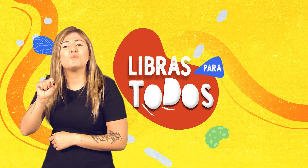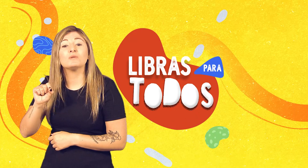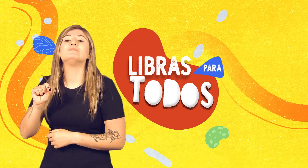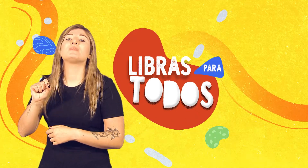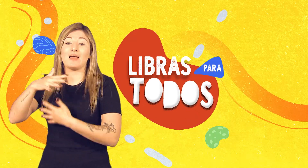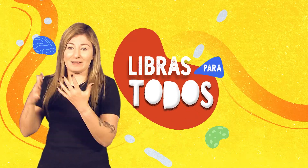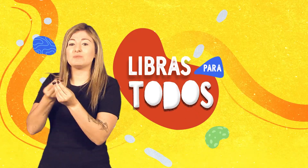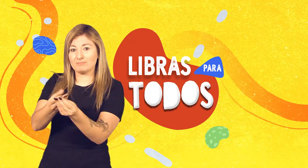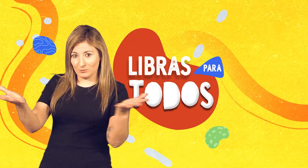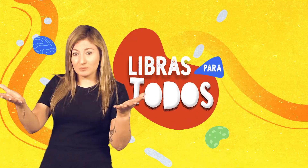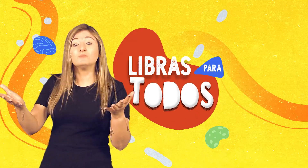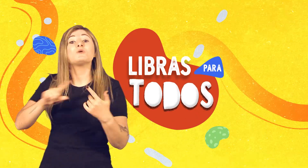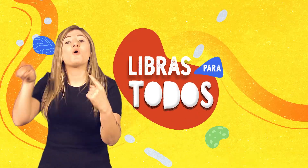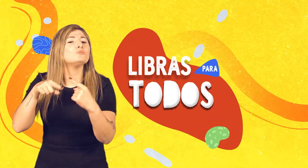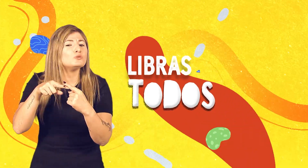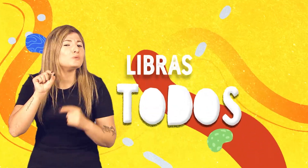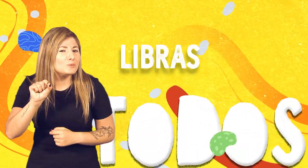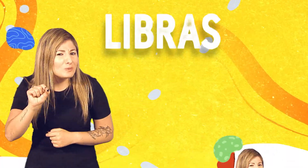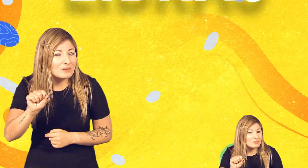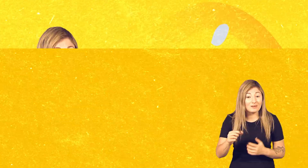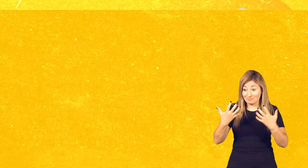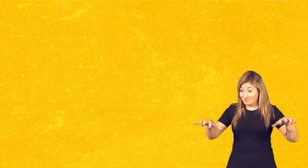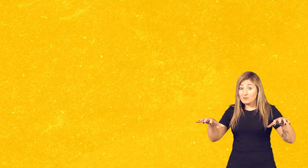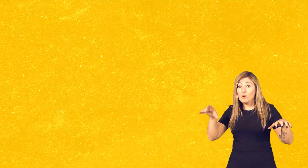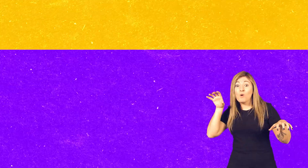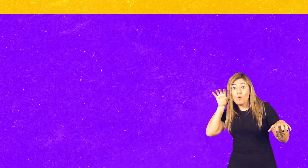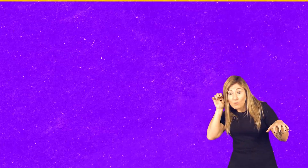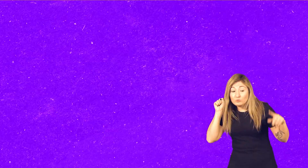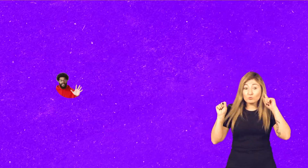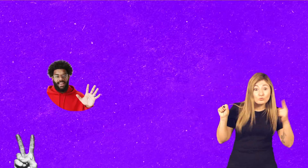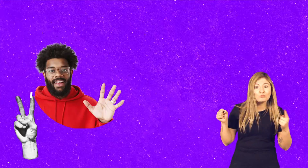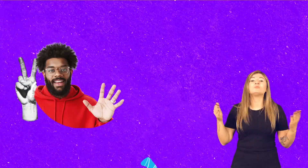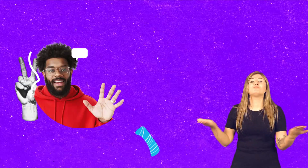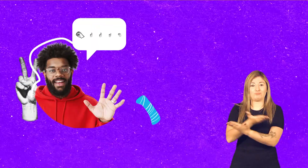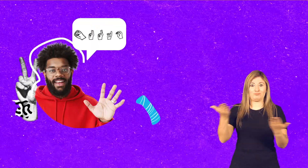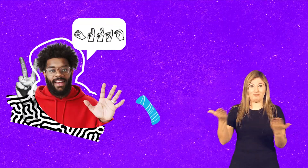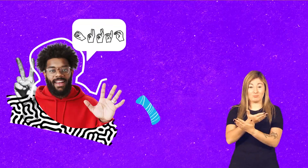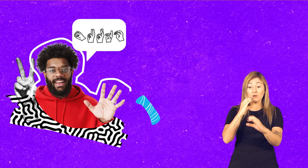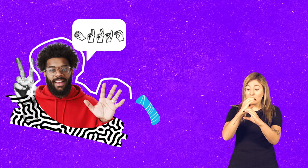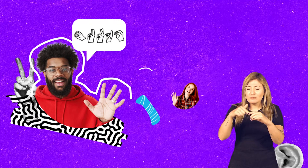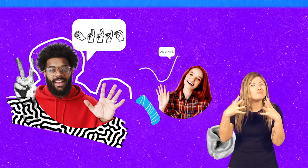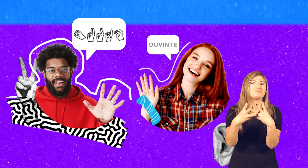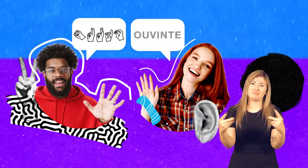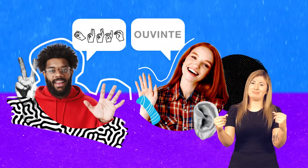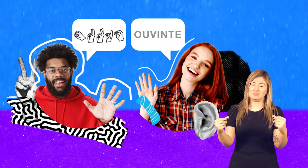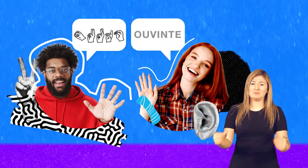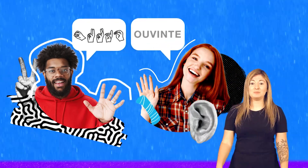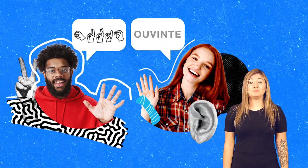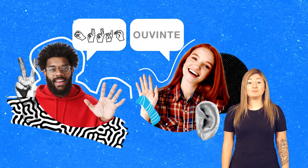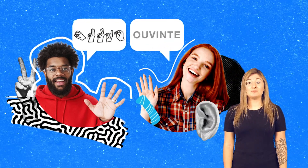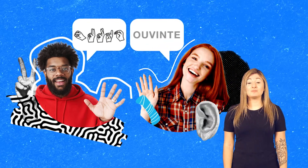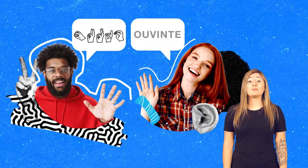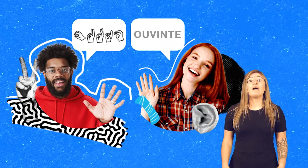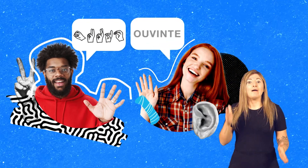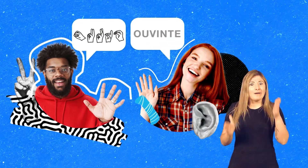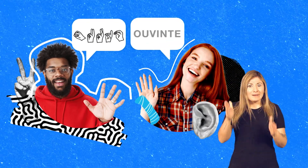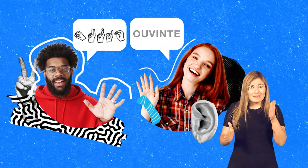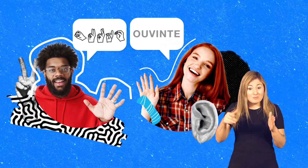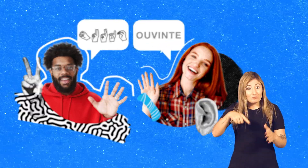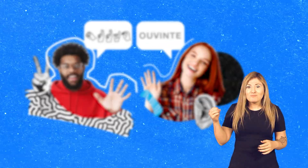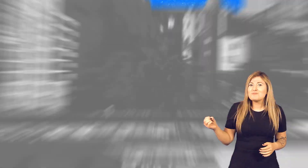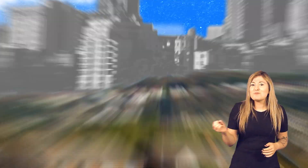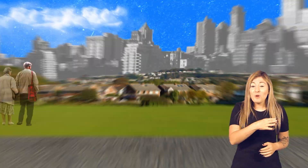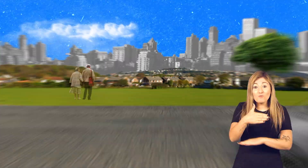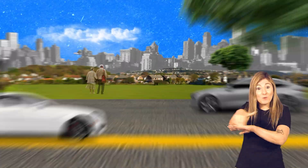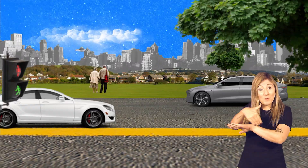Todos, o programa da Univesp que tem como objetivo amplificar o diálogo entre pessoas surdas e ouvintes. Nesta